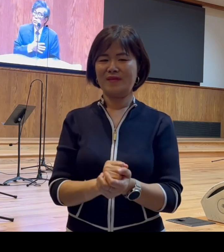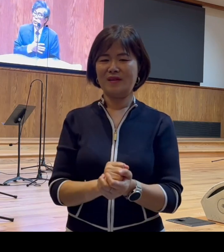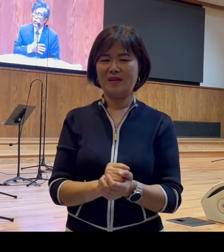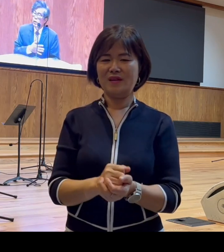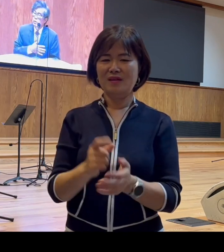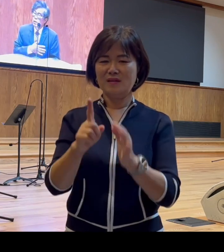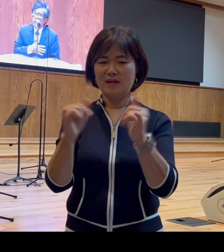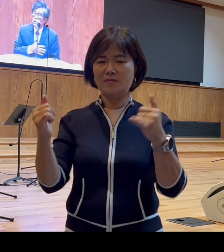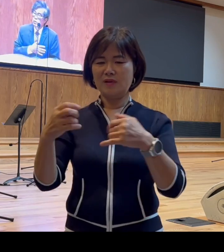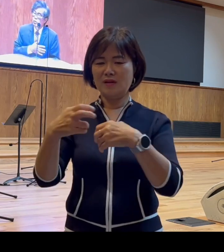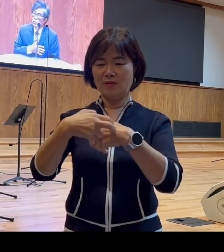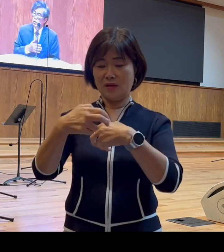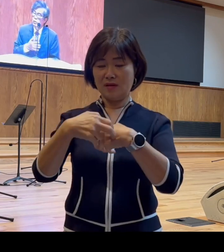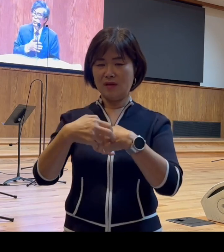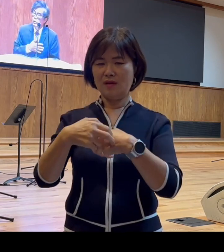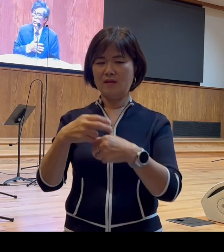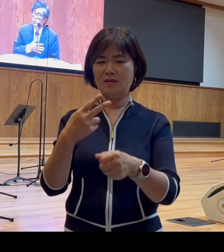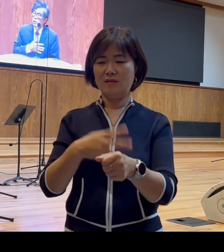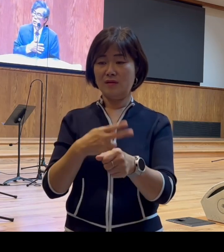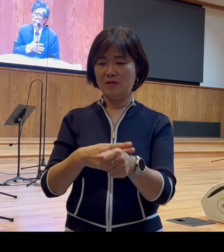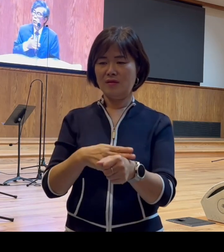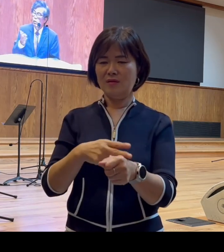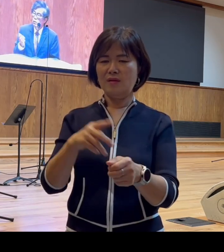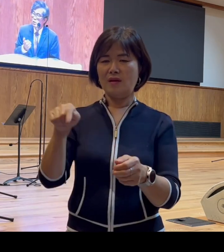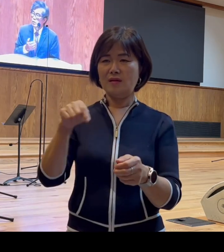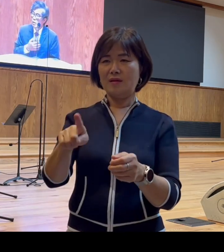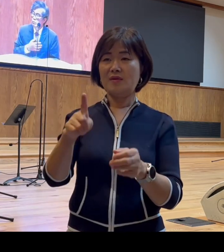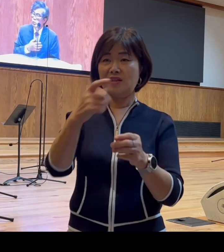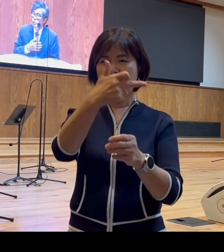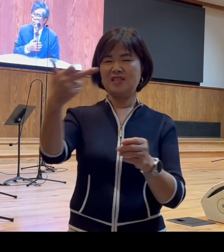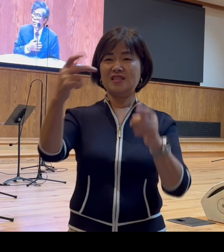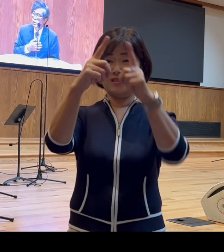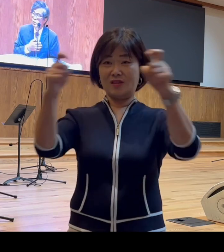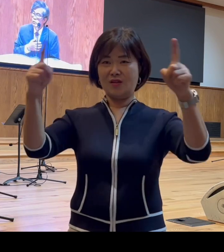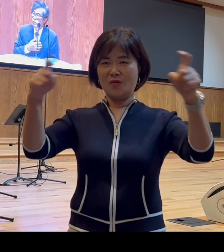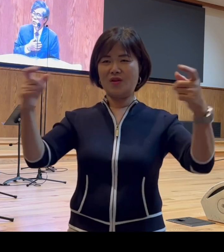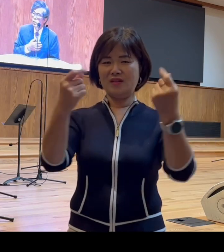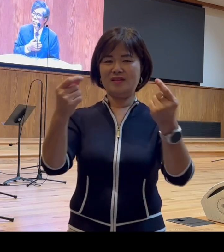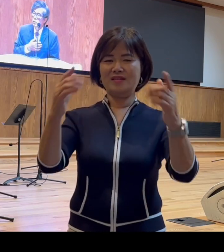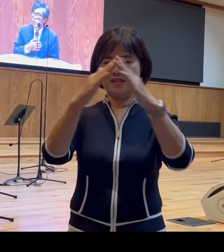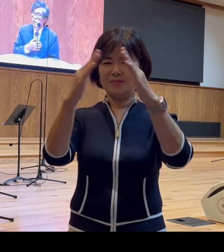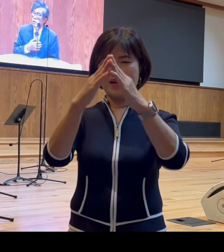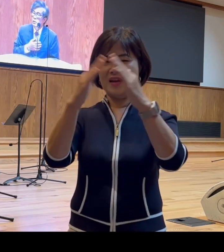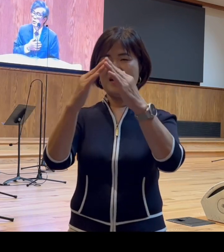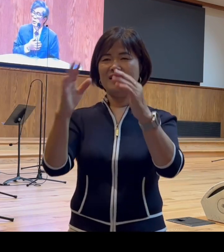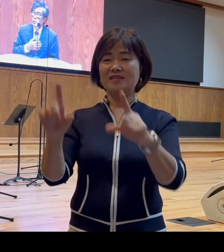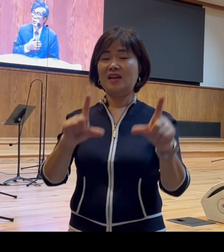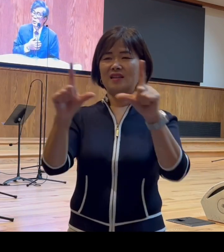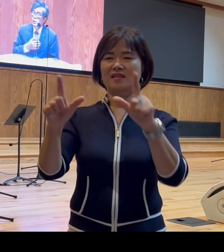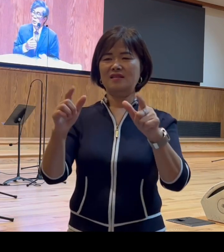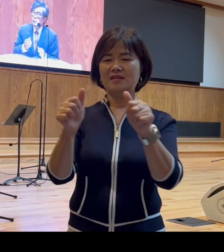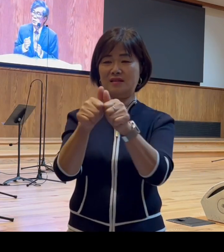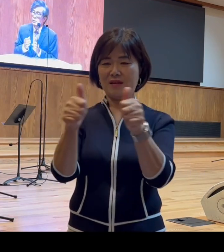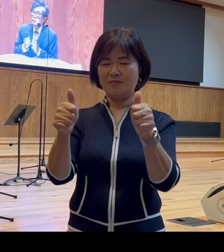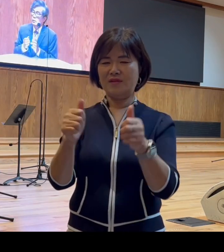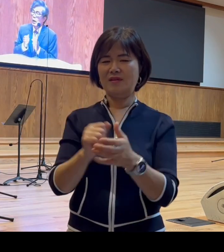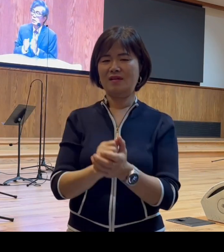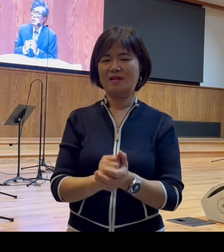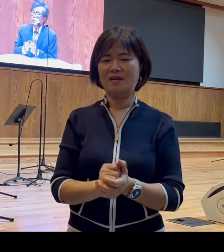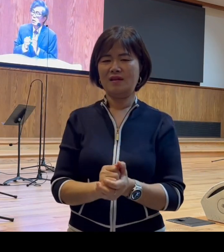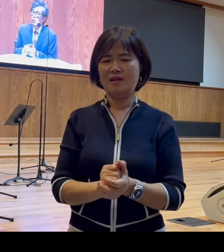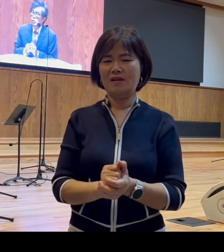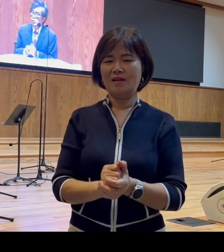그런데 이제 이분이 외과 의사인데, 그 중에 이제 한 분이 외과 의사인데, 그 대궐 같은 집에 사는 분, 외과 의사인데,